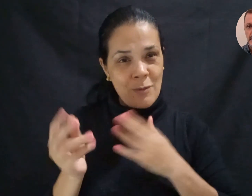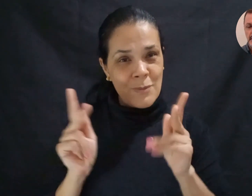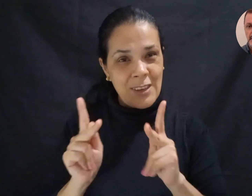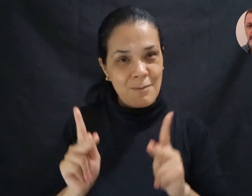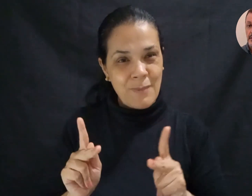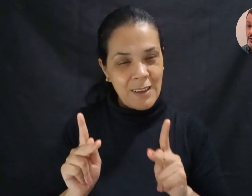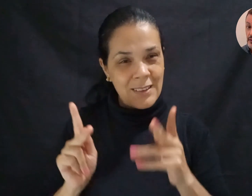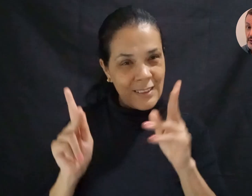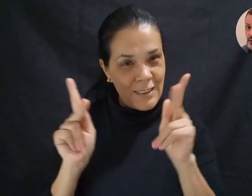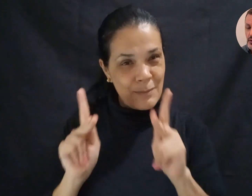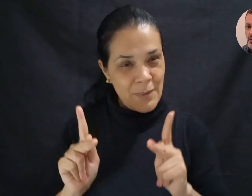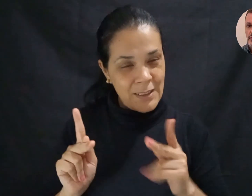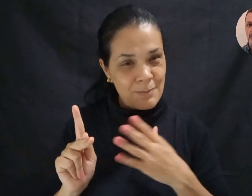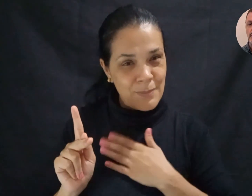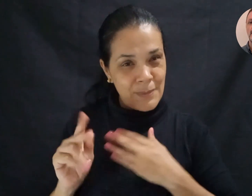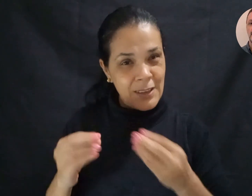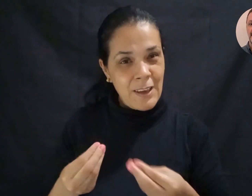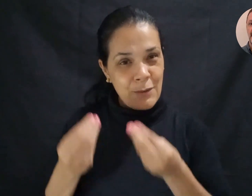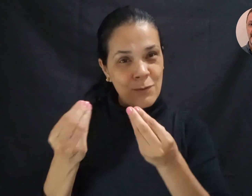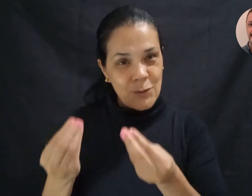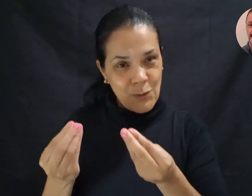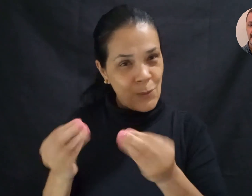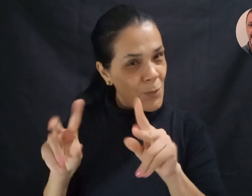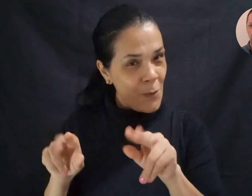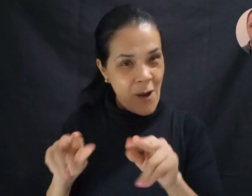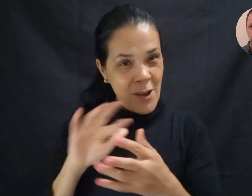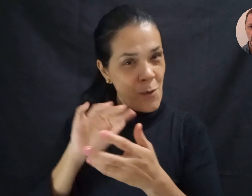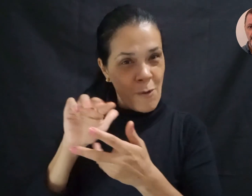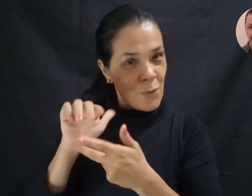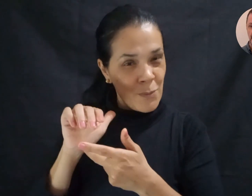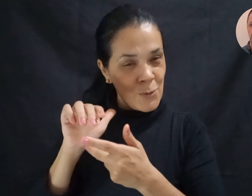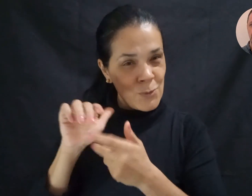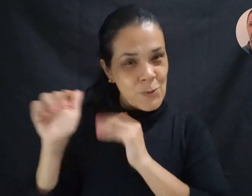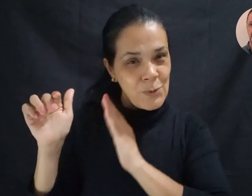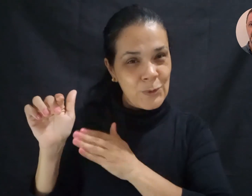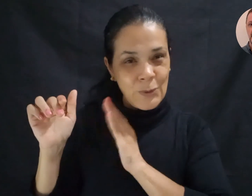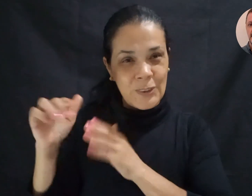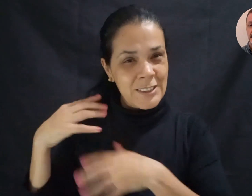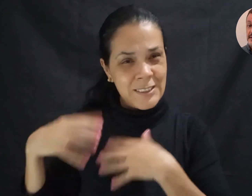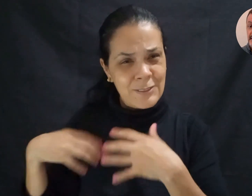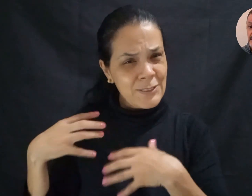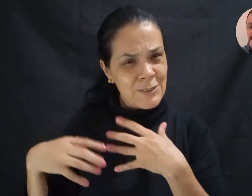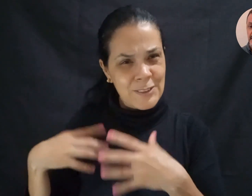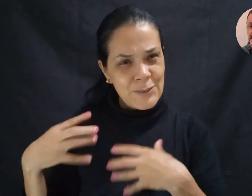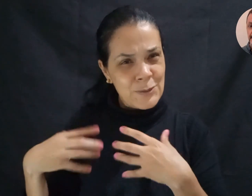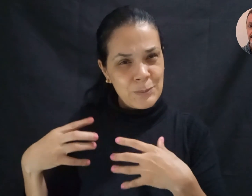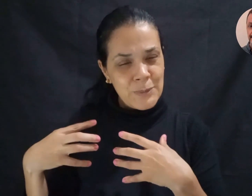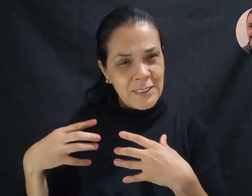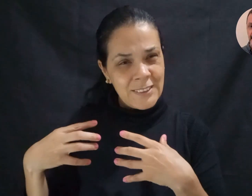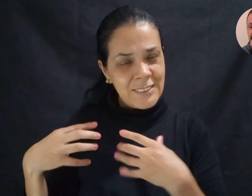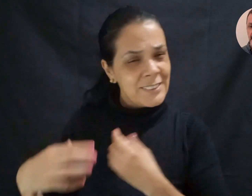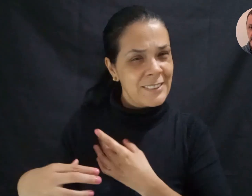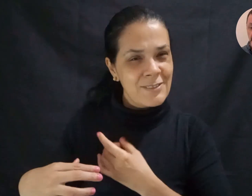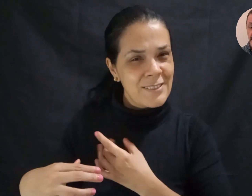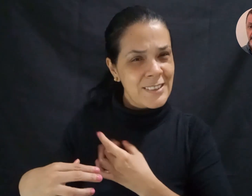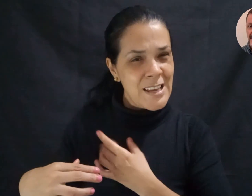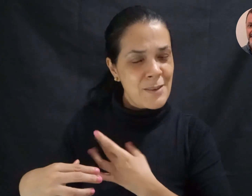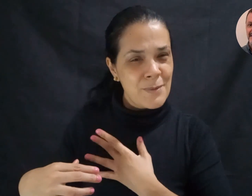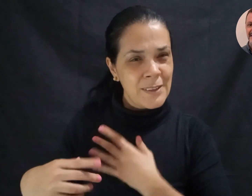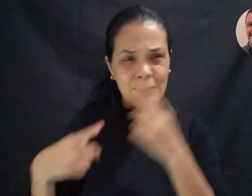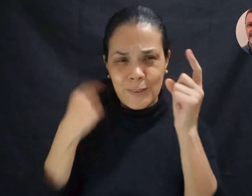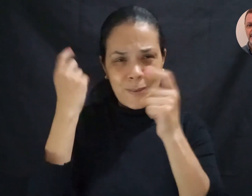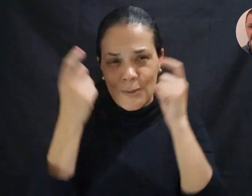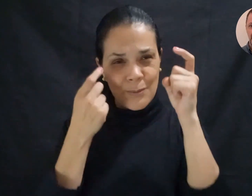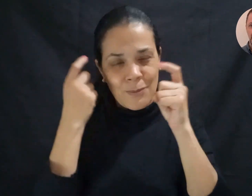dou. Não vou lá dou como o mundo a dá. Não se turbe o vosso coração, nem se atemorize. Só que